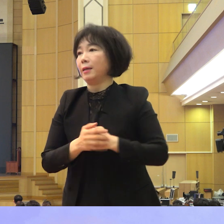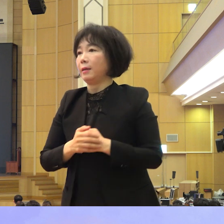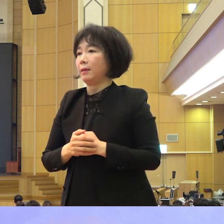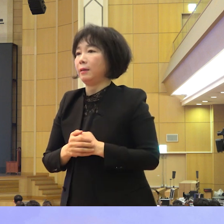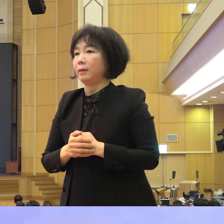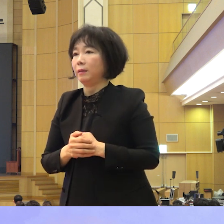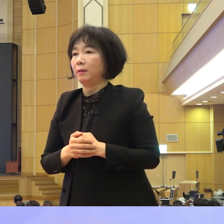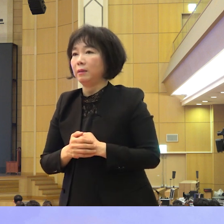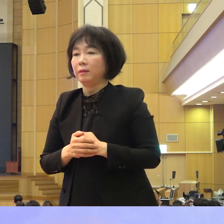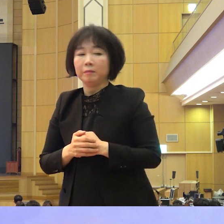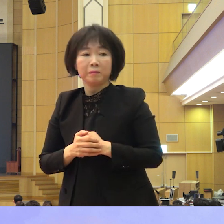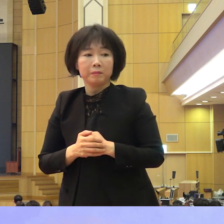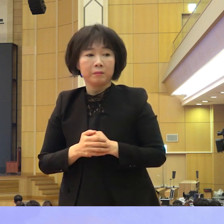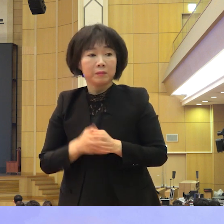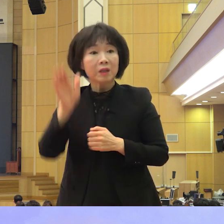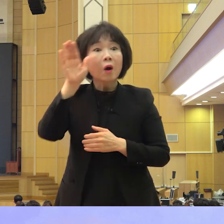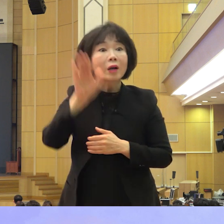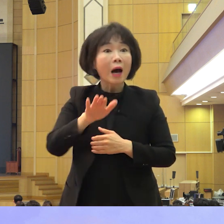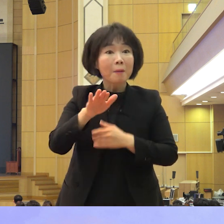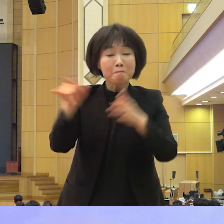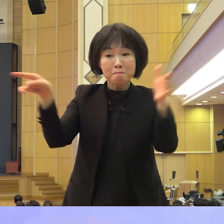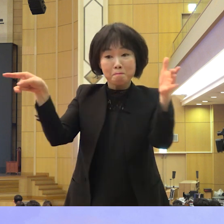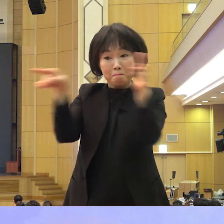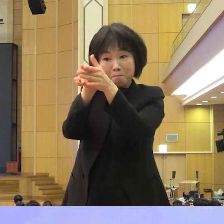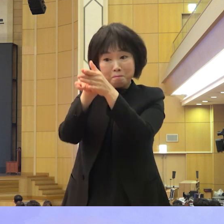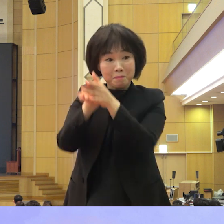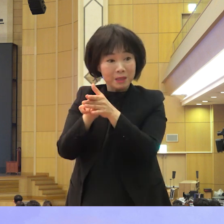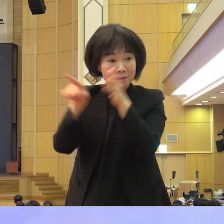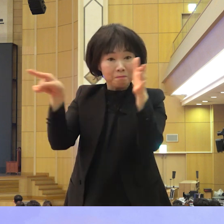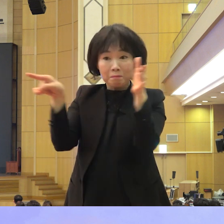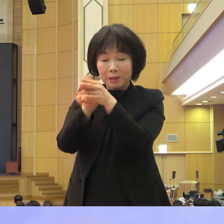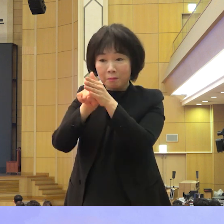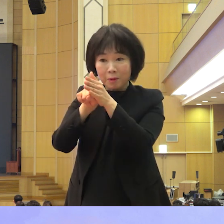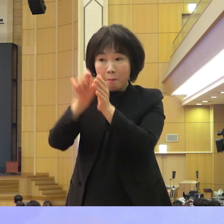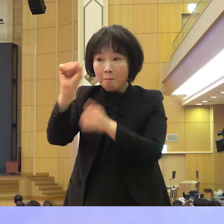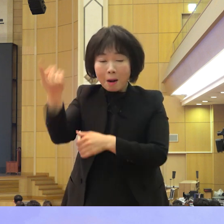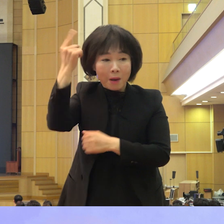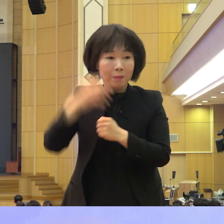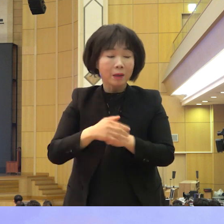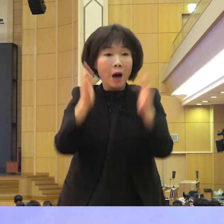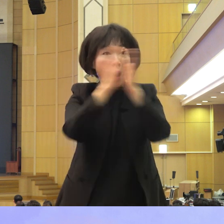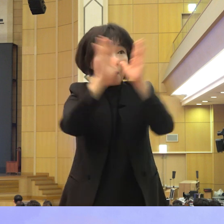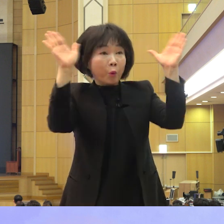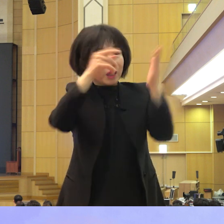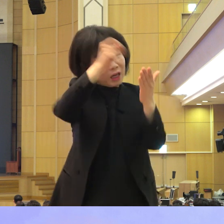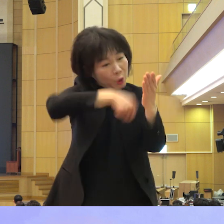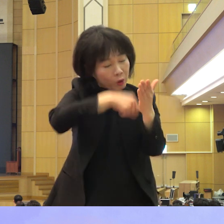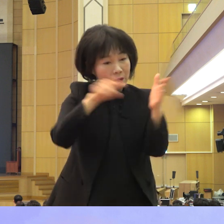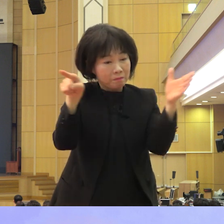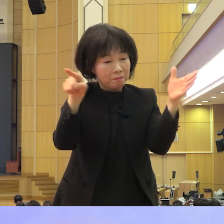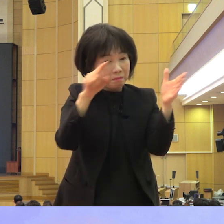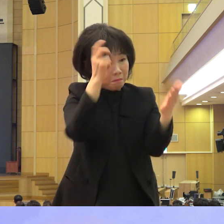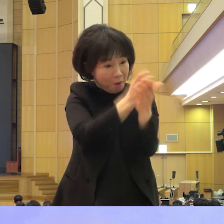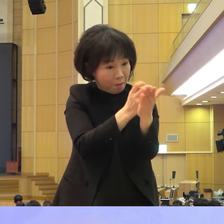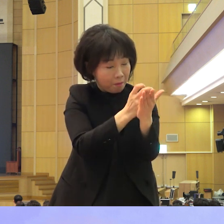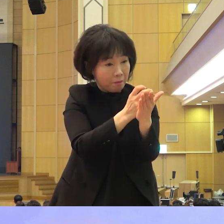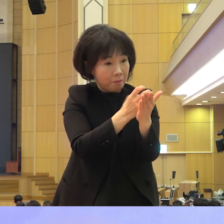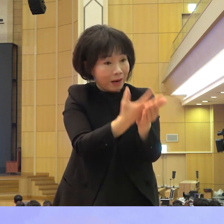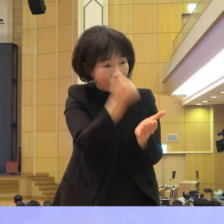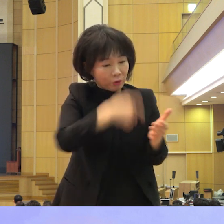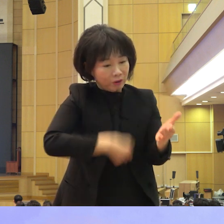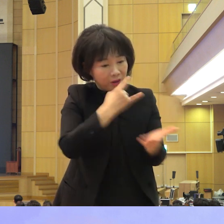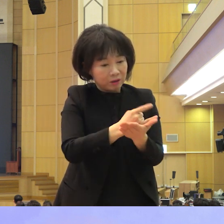하였거니와, 믿음으로 말미암는 의는 모세가 기록한 율법으로 말미암아 의를 이루는 게